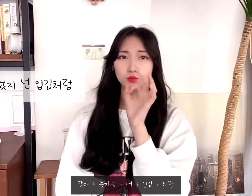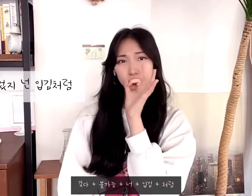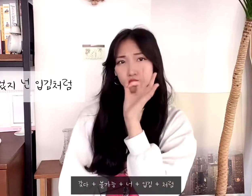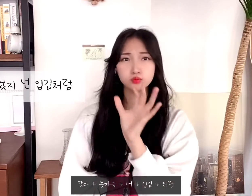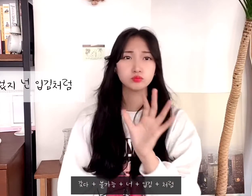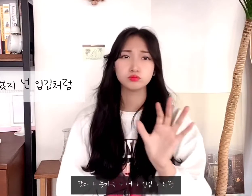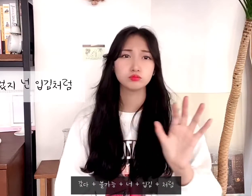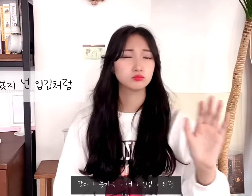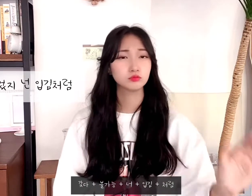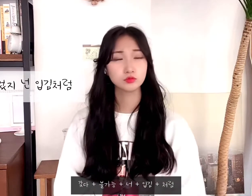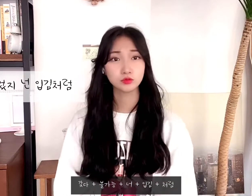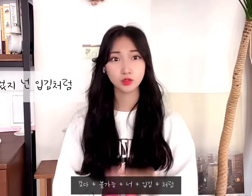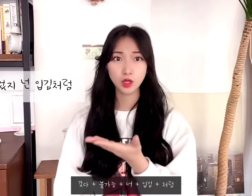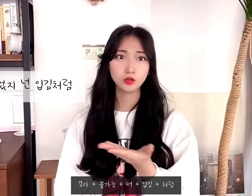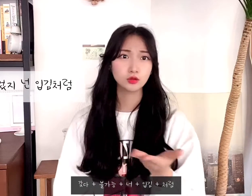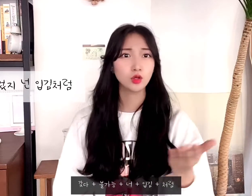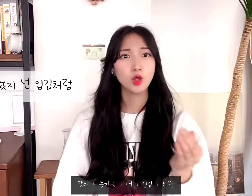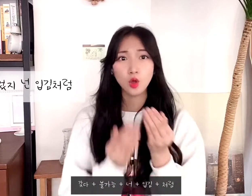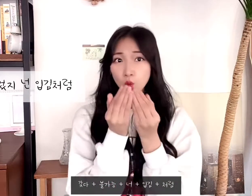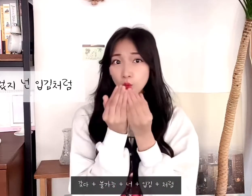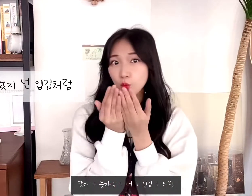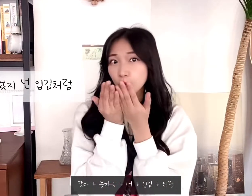없었지 넌 입김처럼